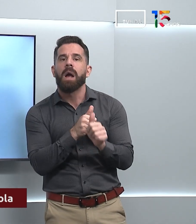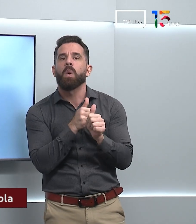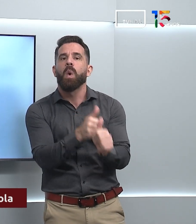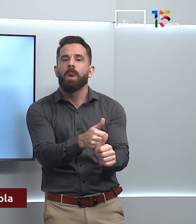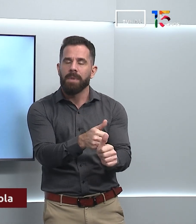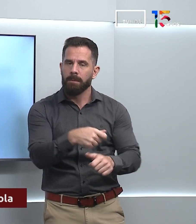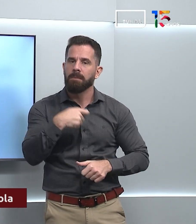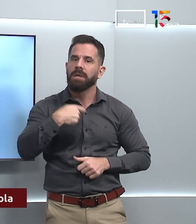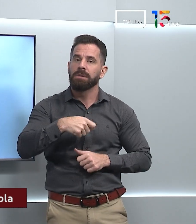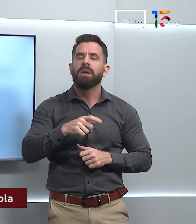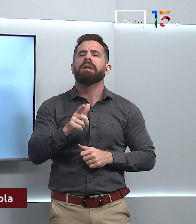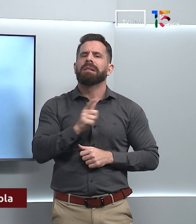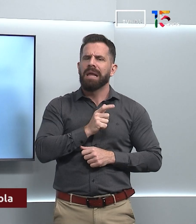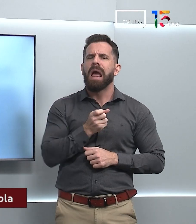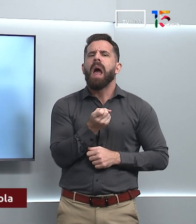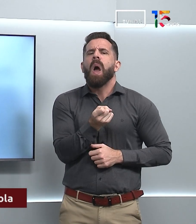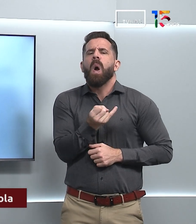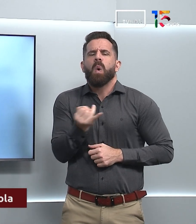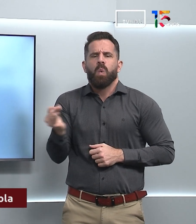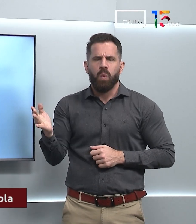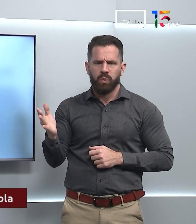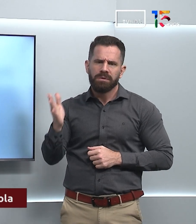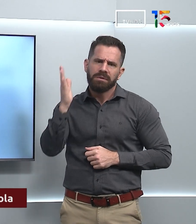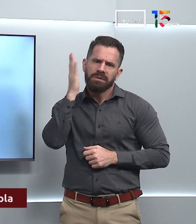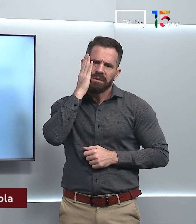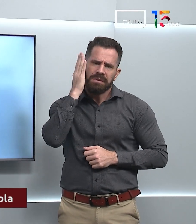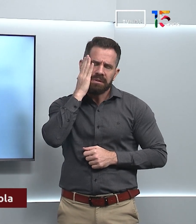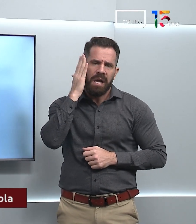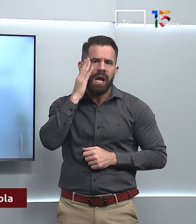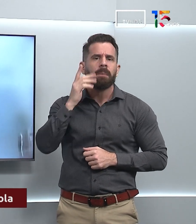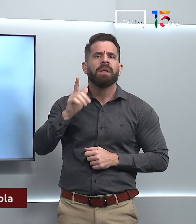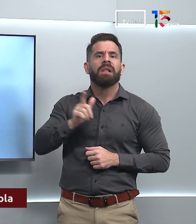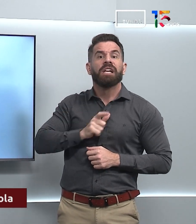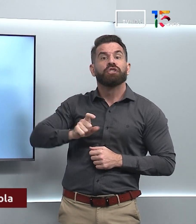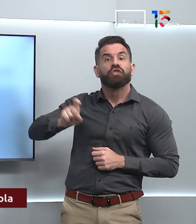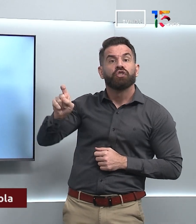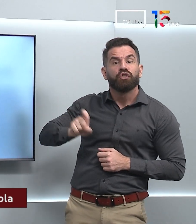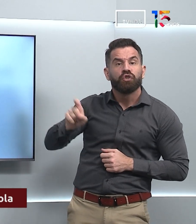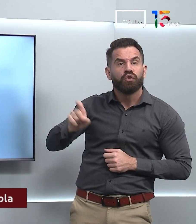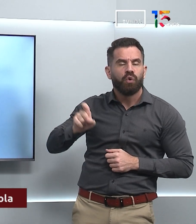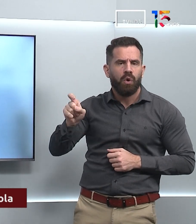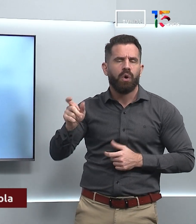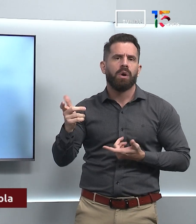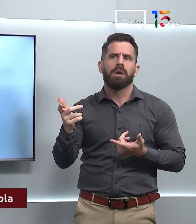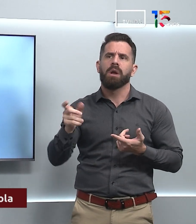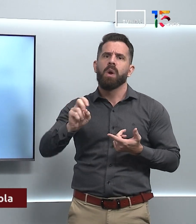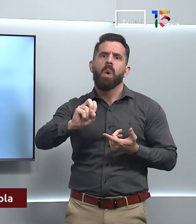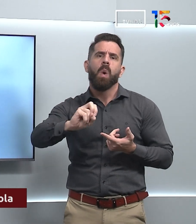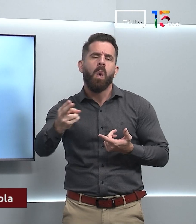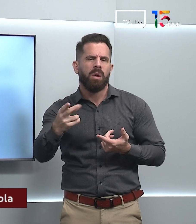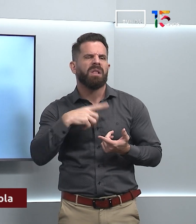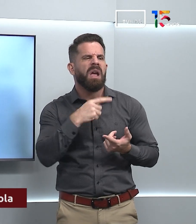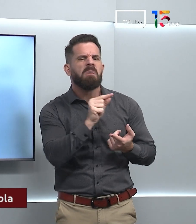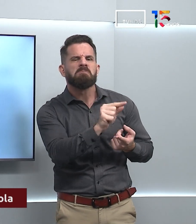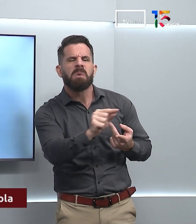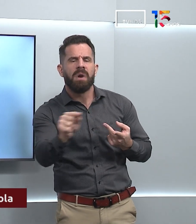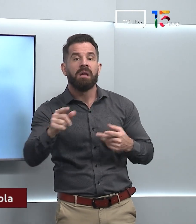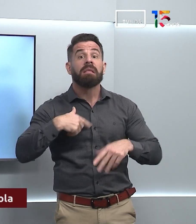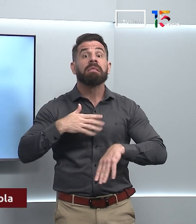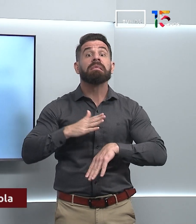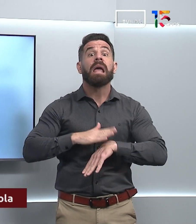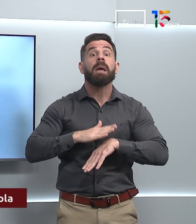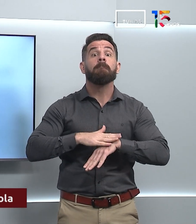alguns dispositivos como TikTokers, né, que você permite, ou outros assim dispositivos que você permeia ali o tempo de